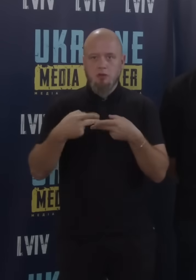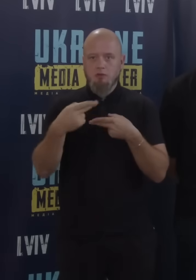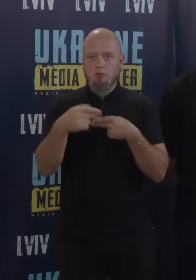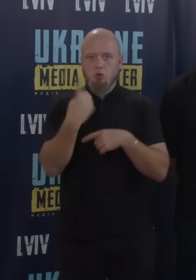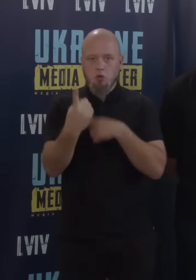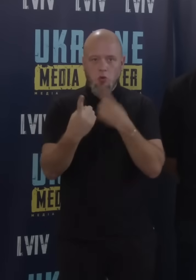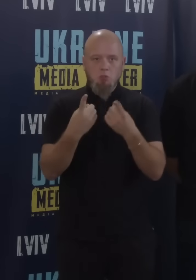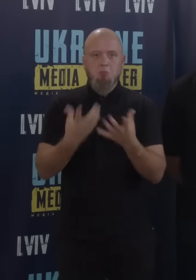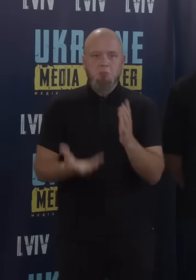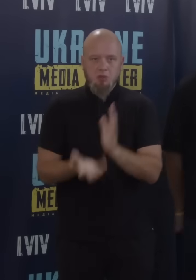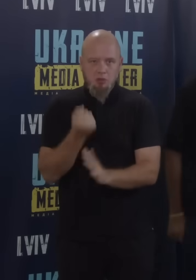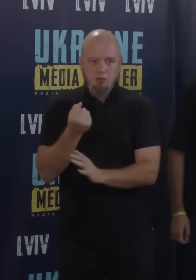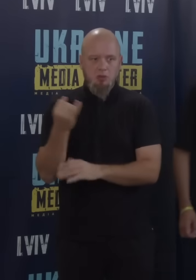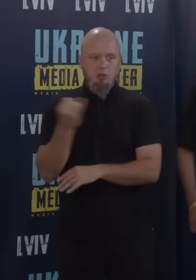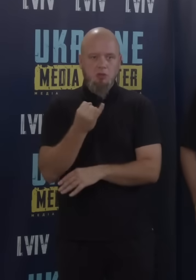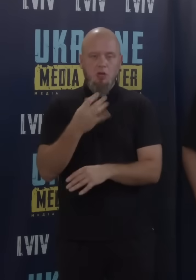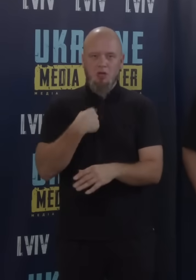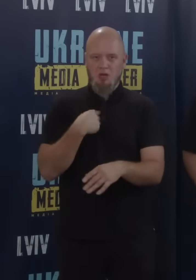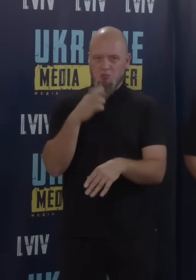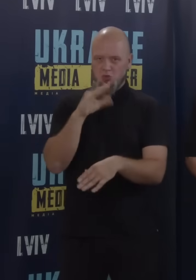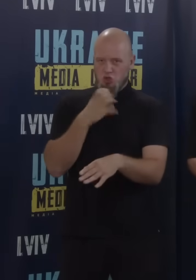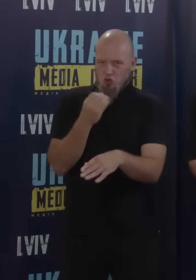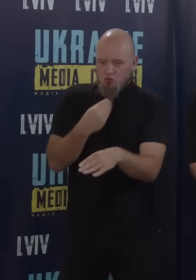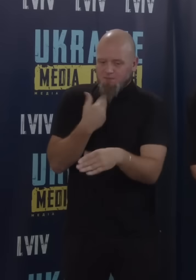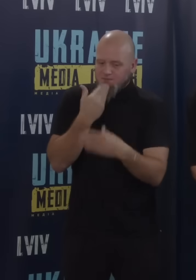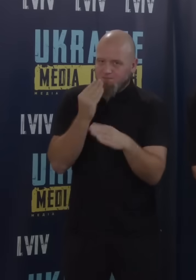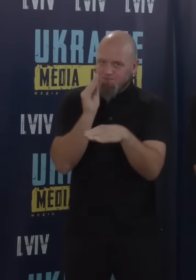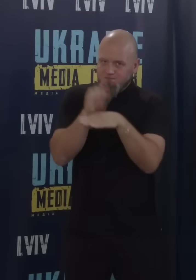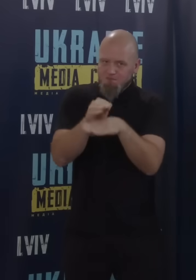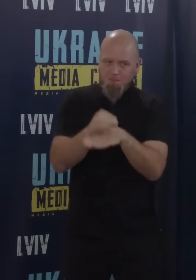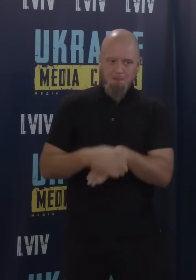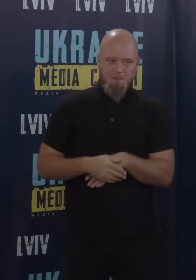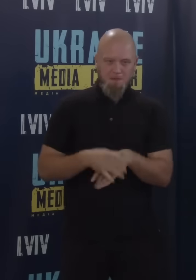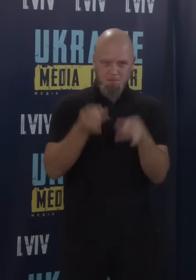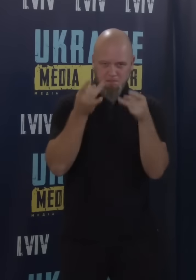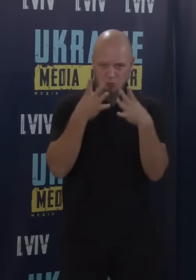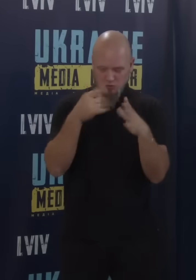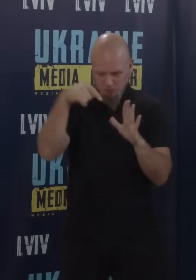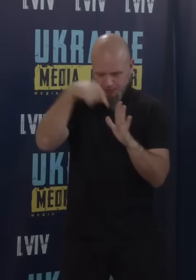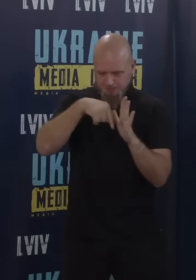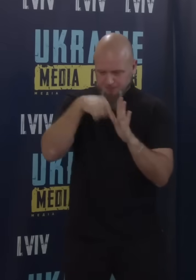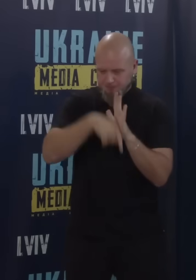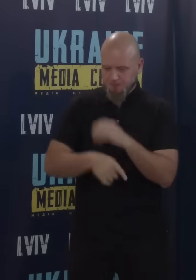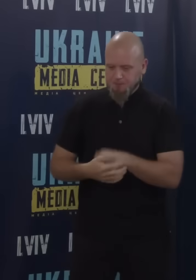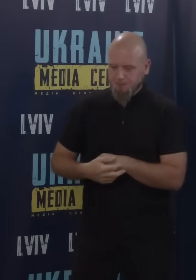один одному і підтримки, і спокійного дня. Я би ще хотів на завершення. От, проста річ.